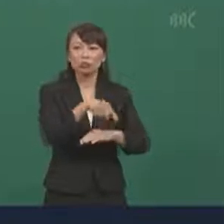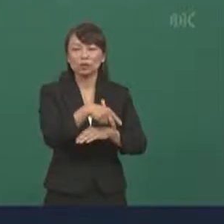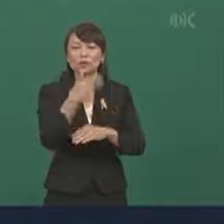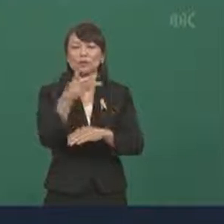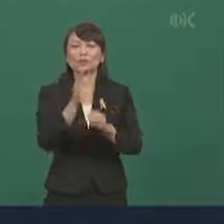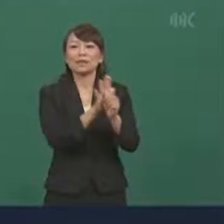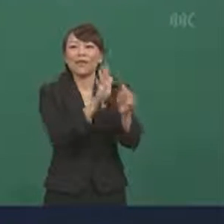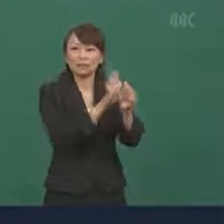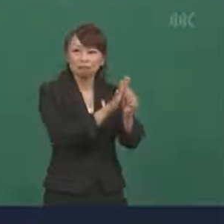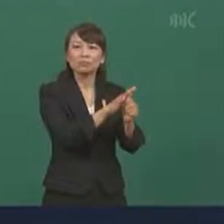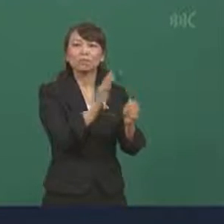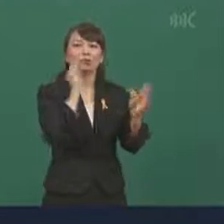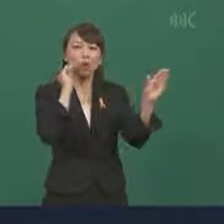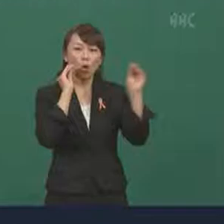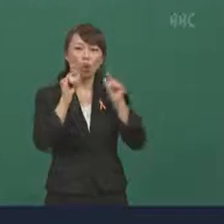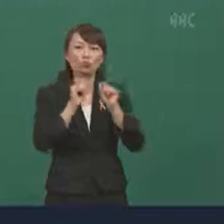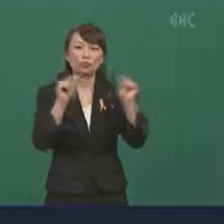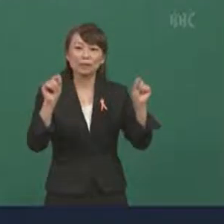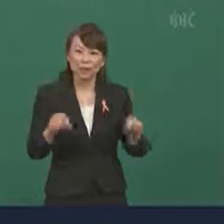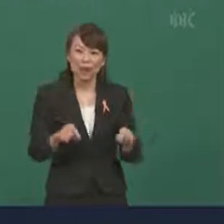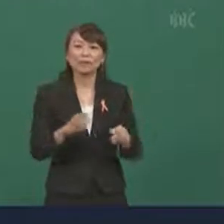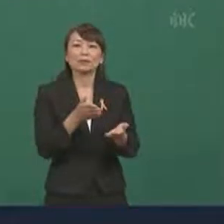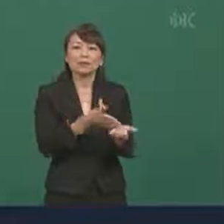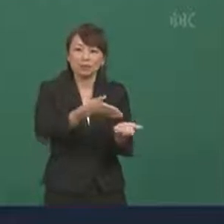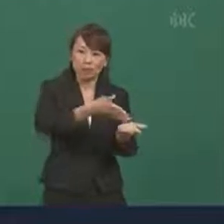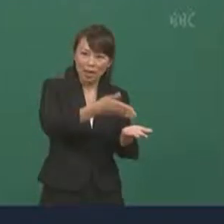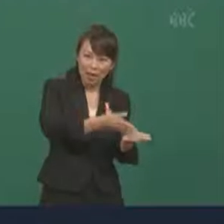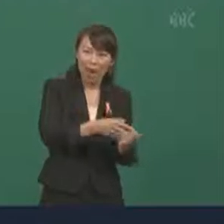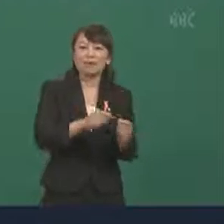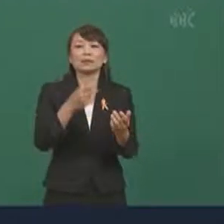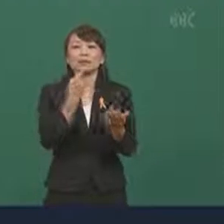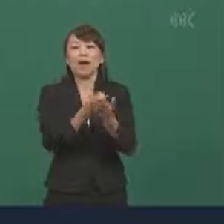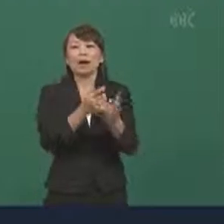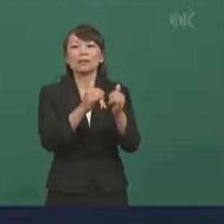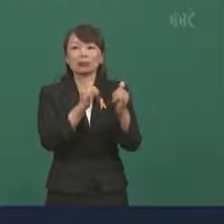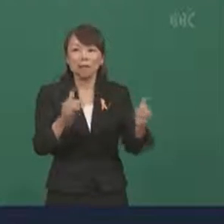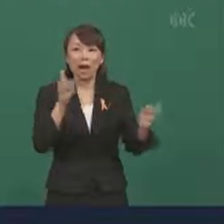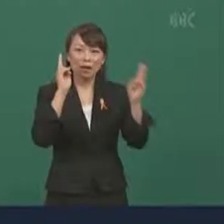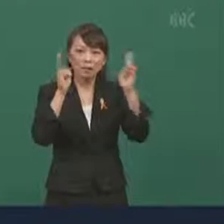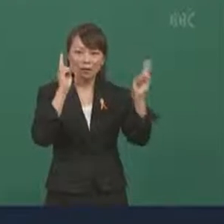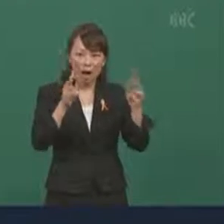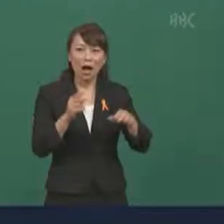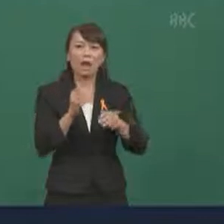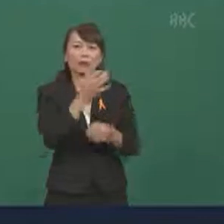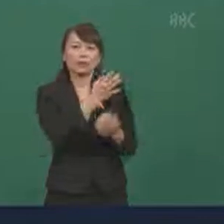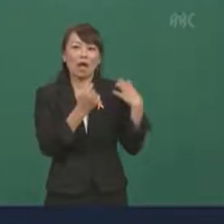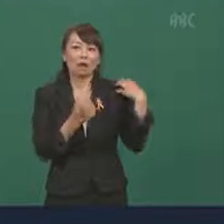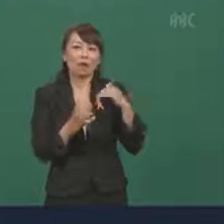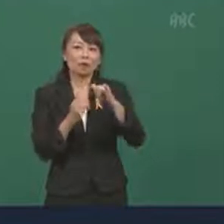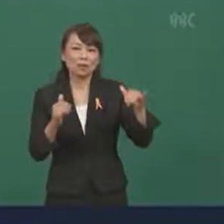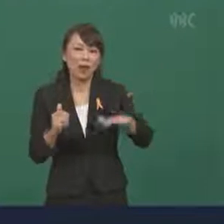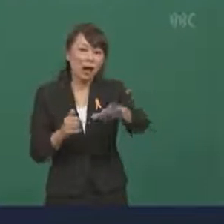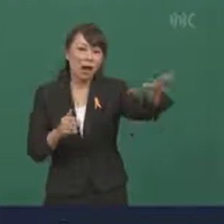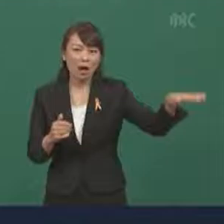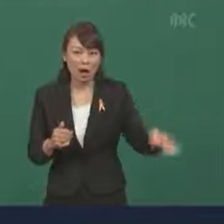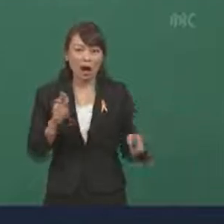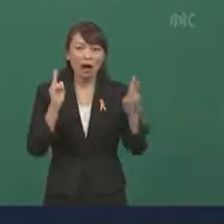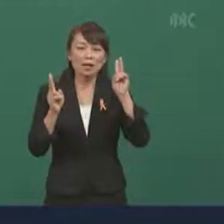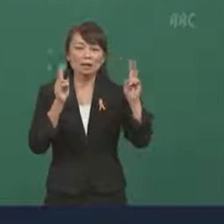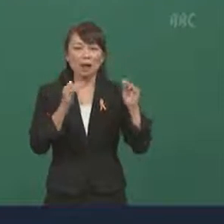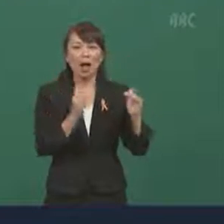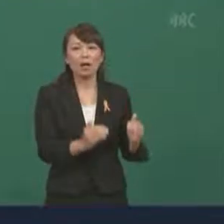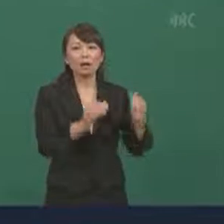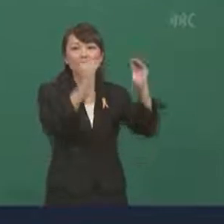や支援情報について説明し、参加した企業の担当者らが会社